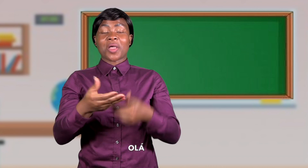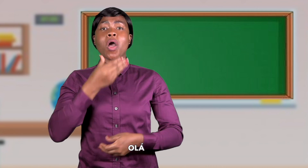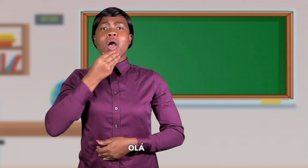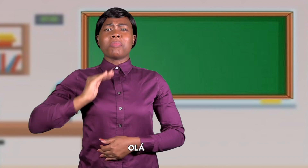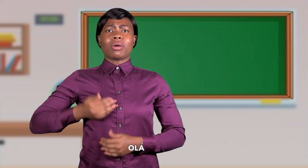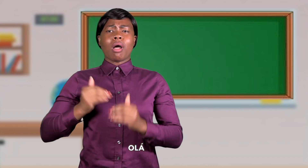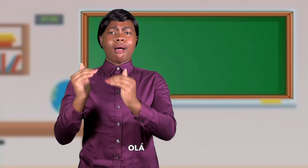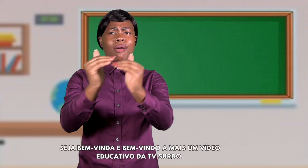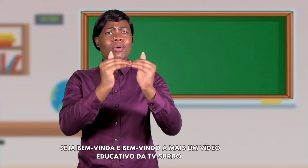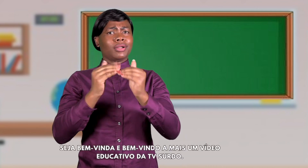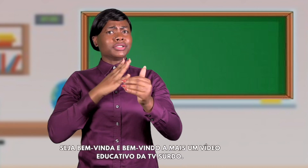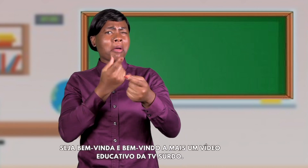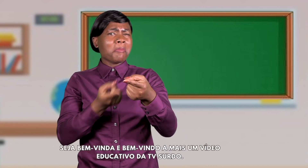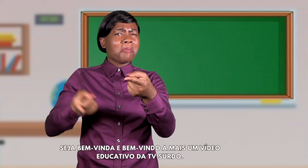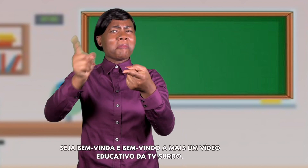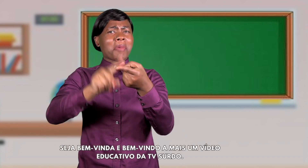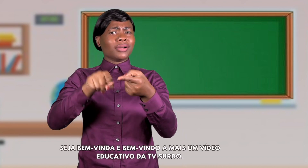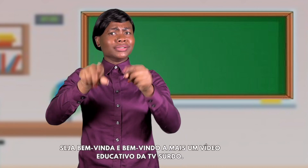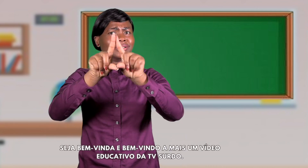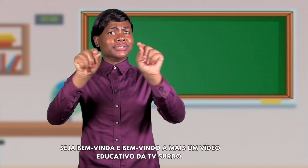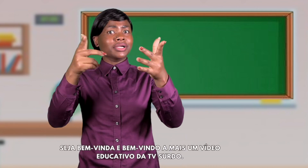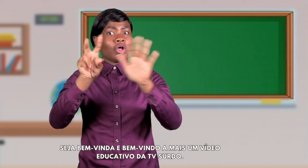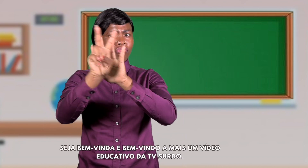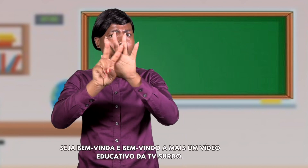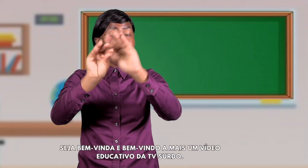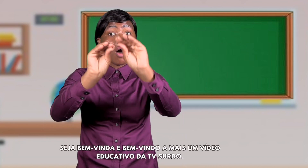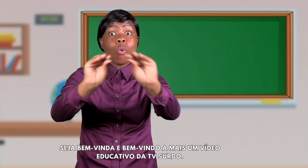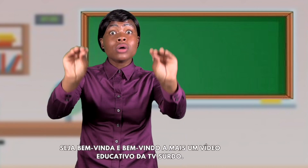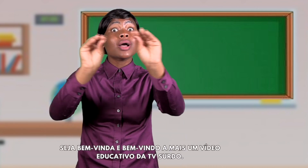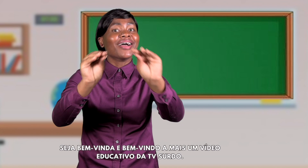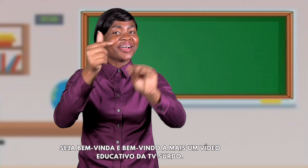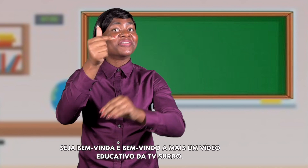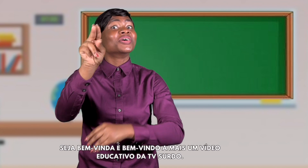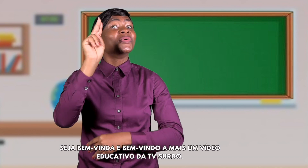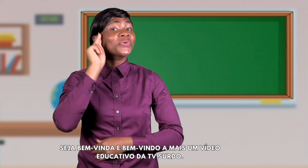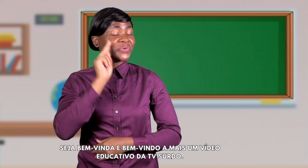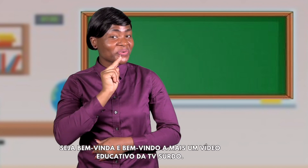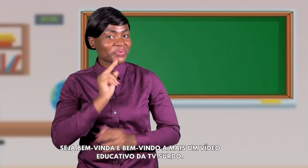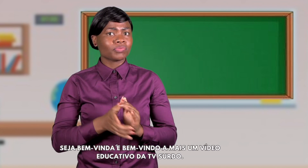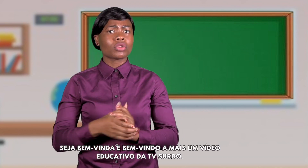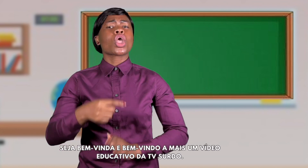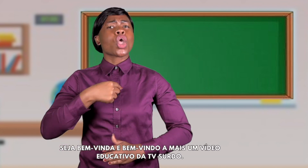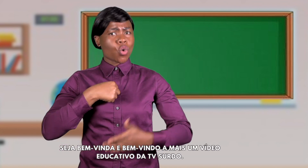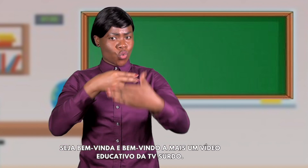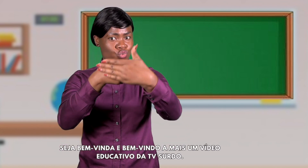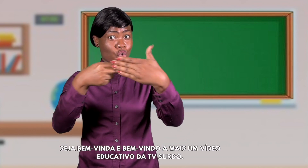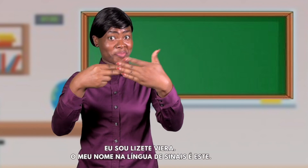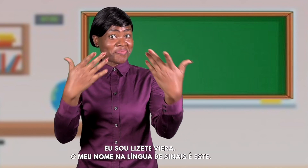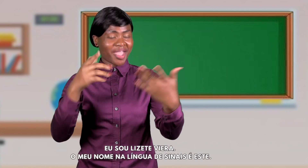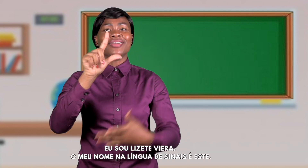Olá, seja bem-vinda e bem-vindo a mais um vídeo educativo da TV Surdo. Eu sou